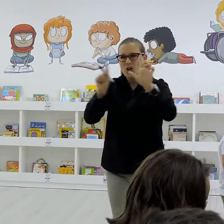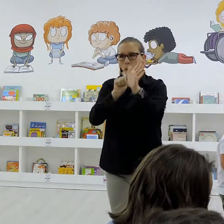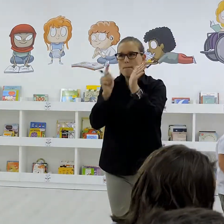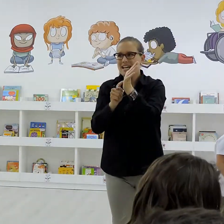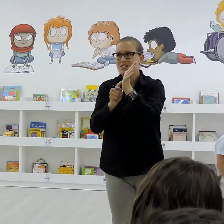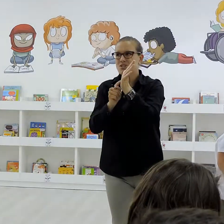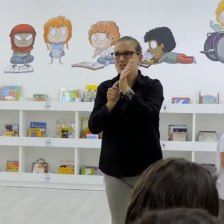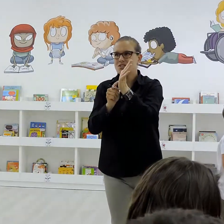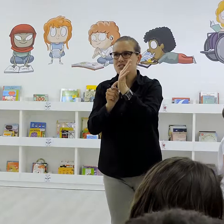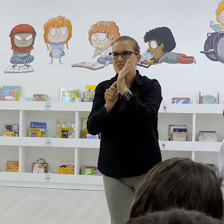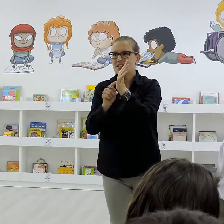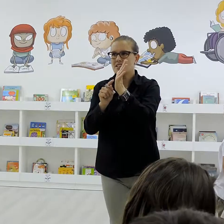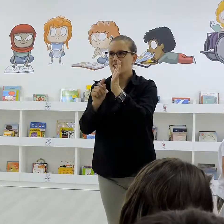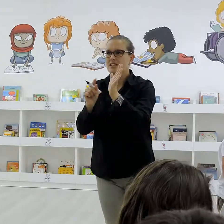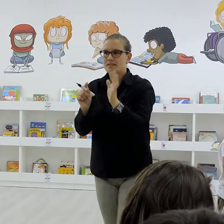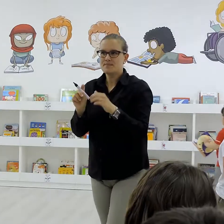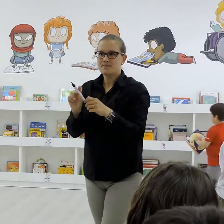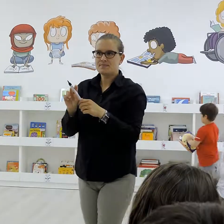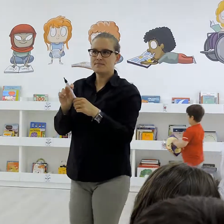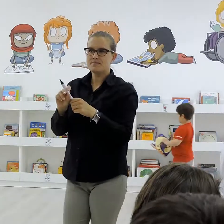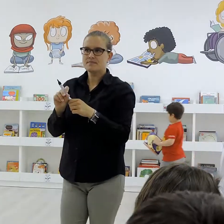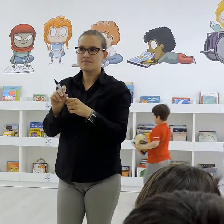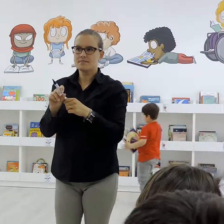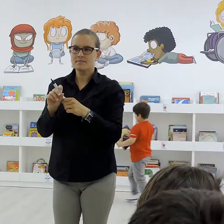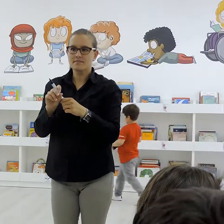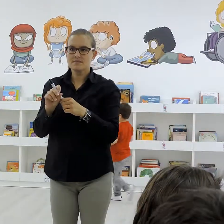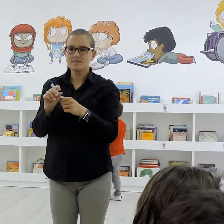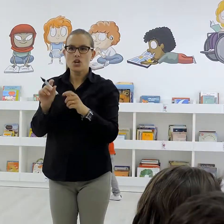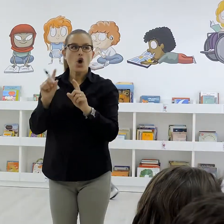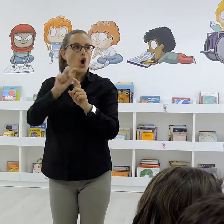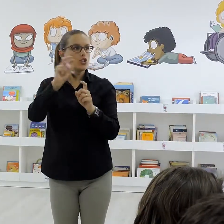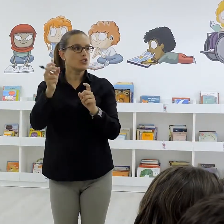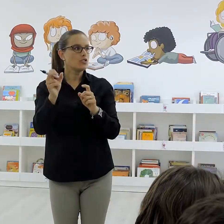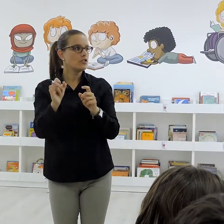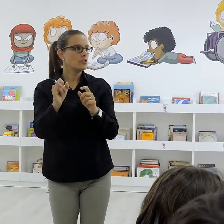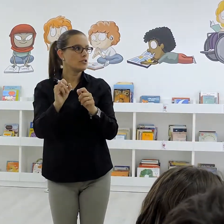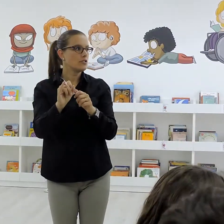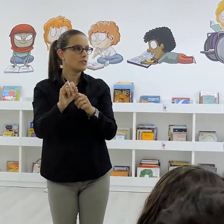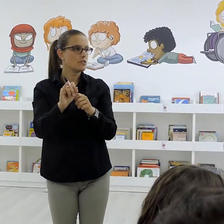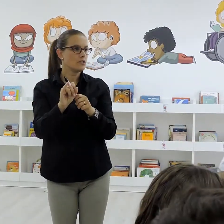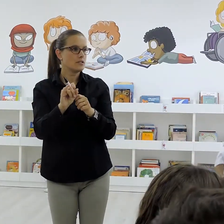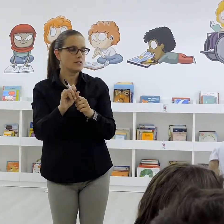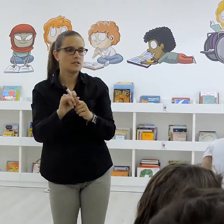nadie piense que la he hecho yo. Estaba ya un poquito roto, ¿verdad? ¿Qué dice otro billete?